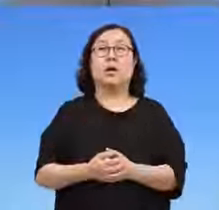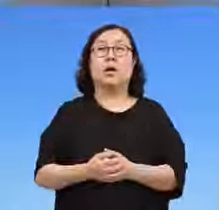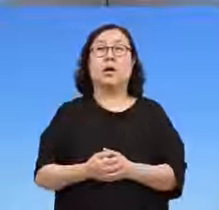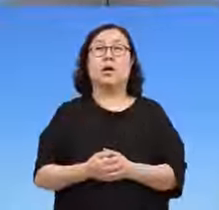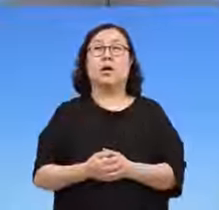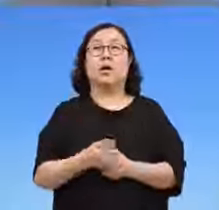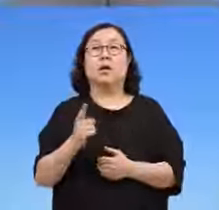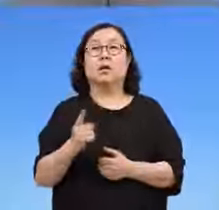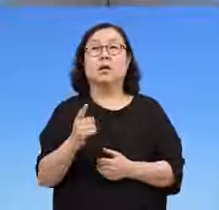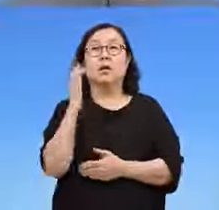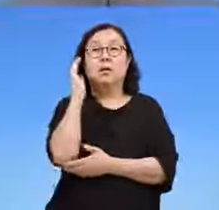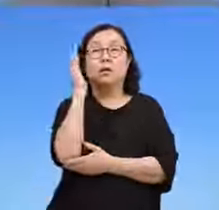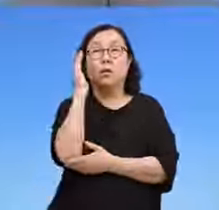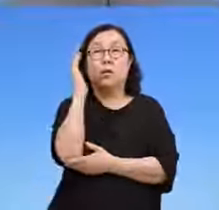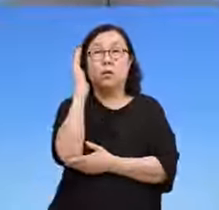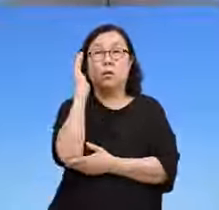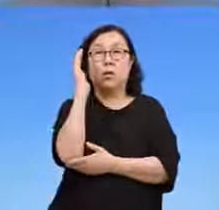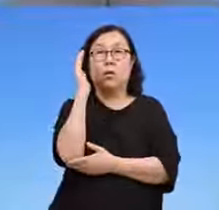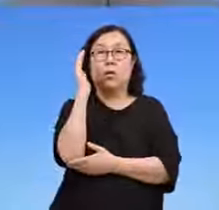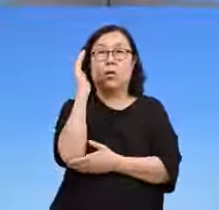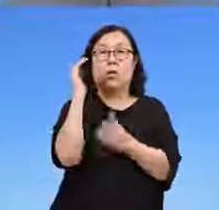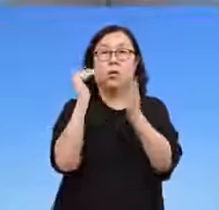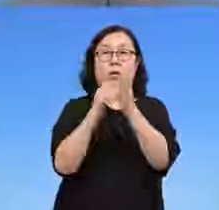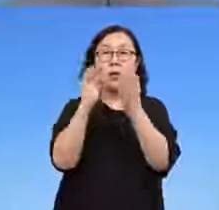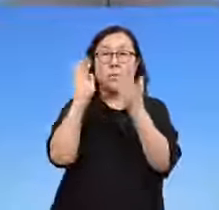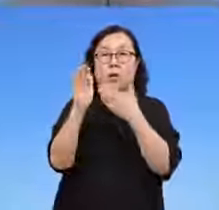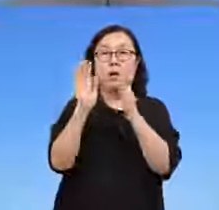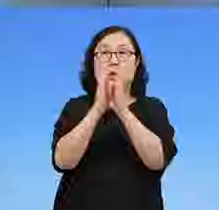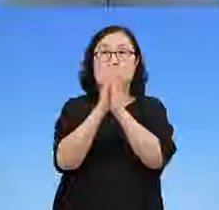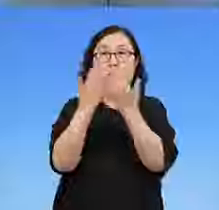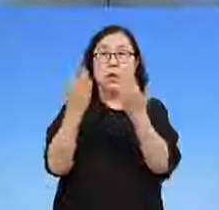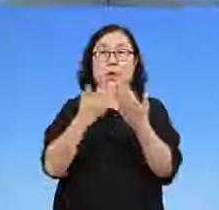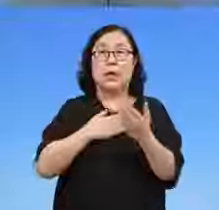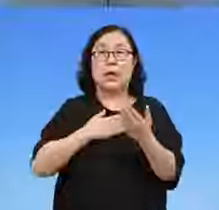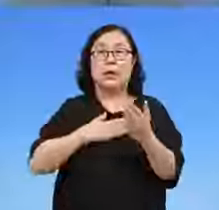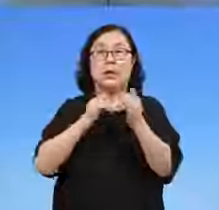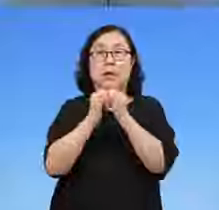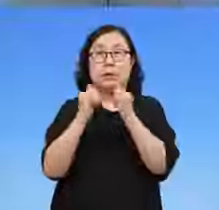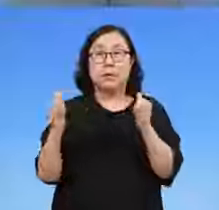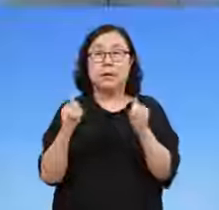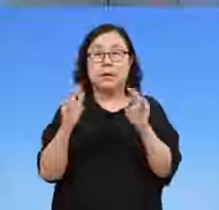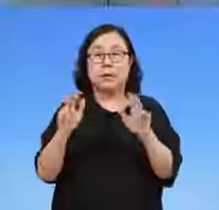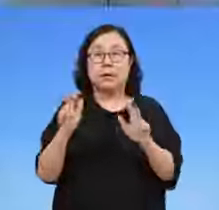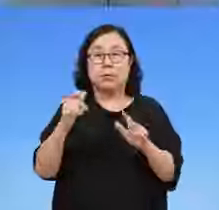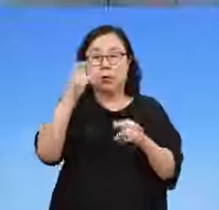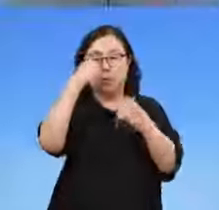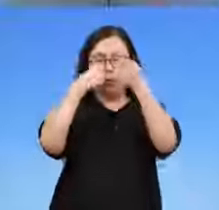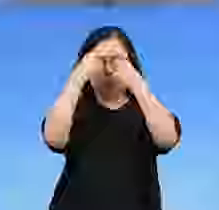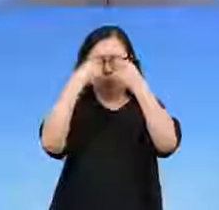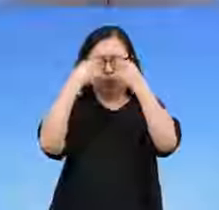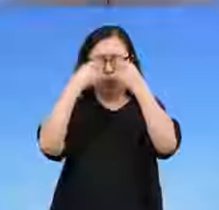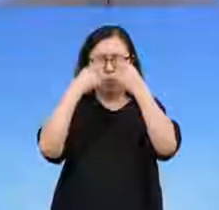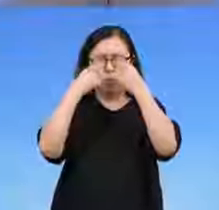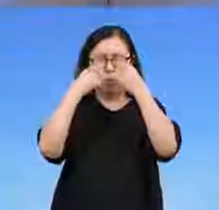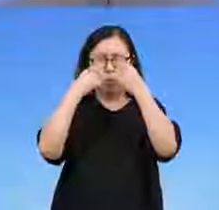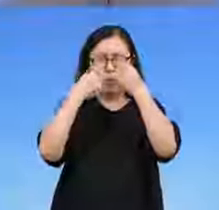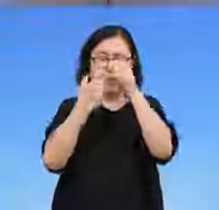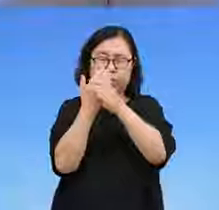드렸는데요. 그랬는데 여러분 그 설교가 나가고 지난 주일 이후로 그 책을 아는 분들이요. 얘네 지금도 눈물이 날라